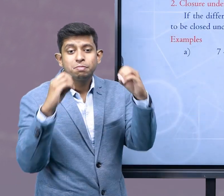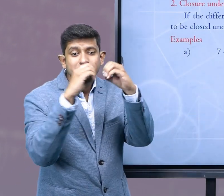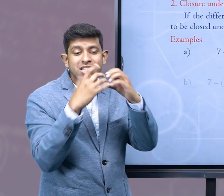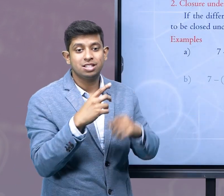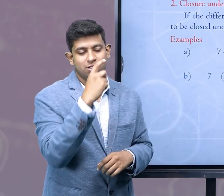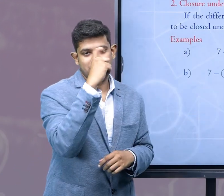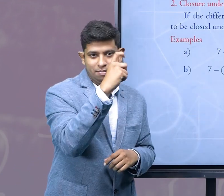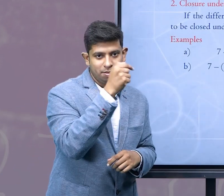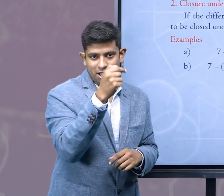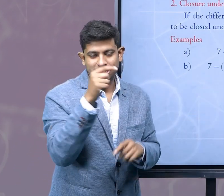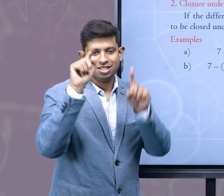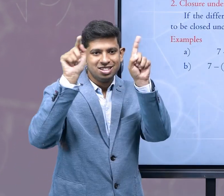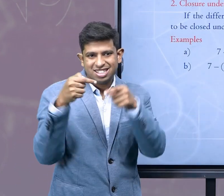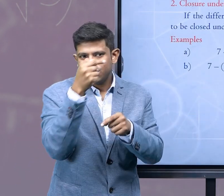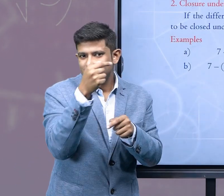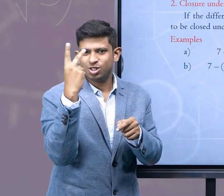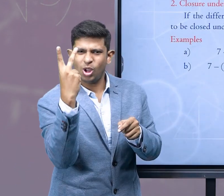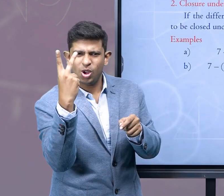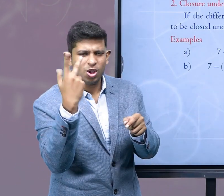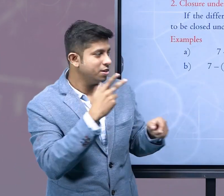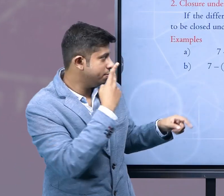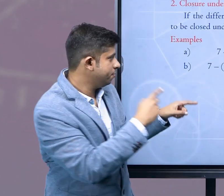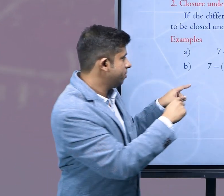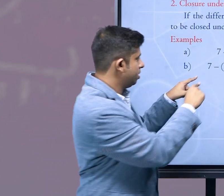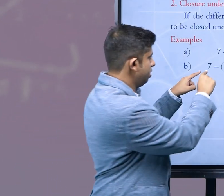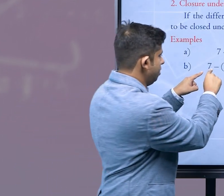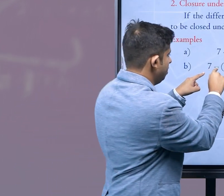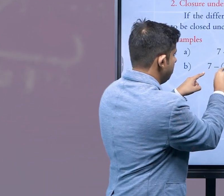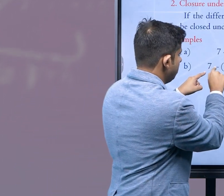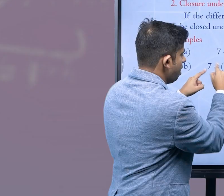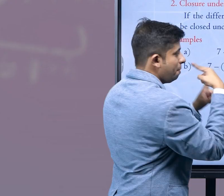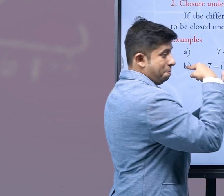B 7 - -2 in brackets is equals to 9.